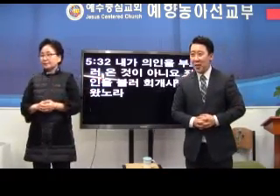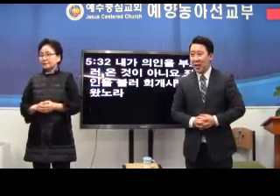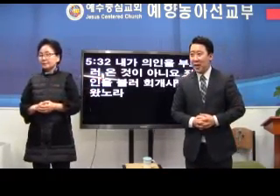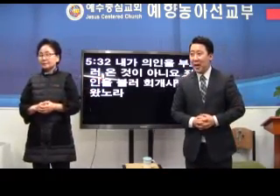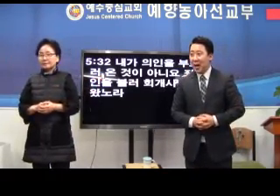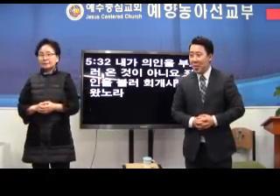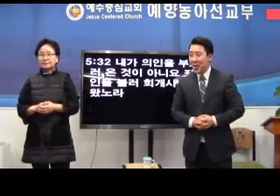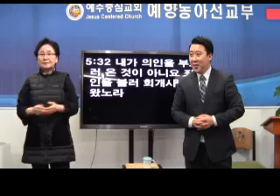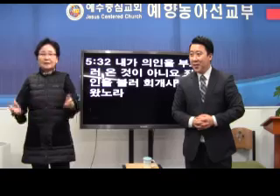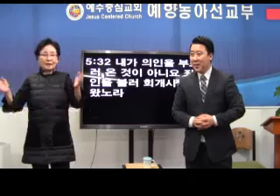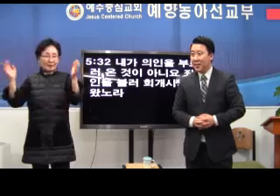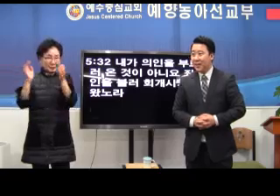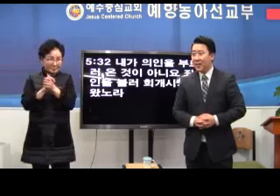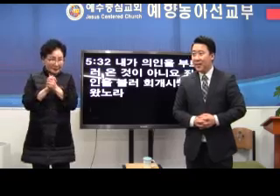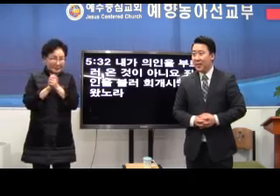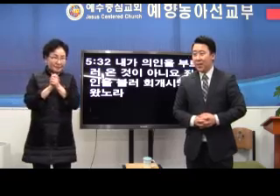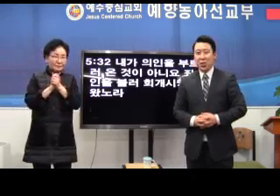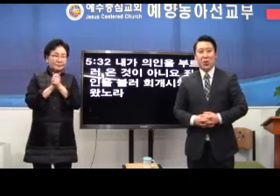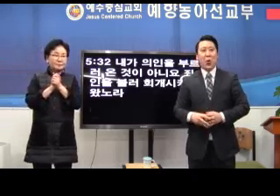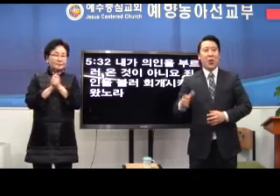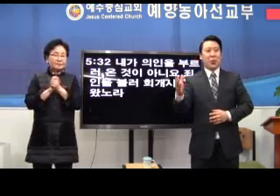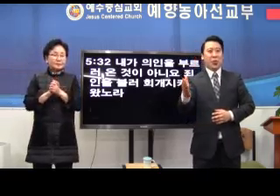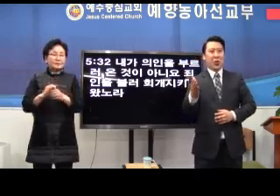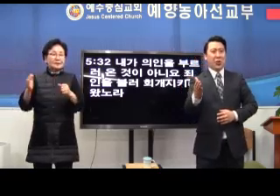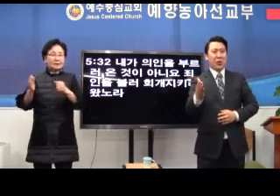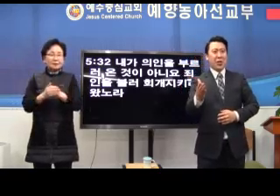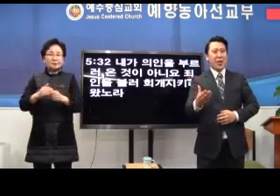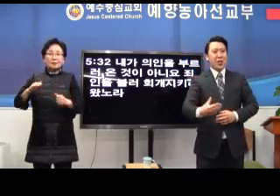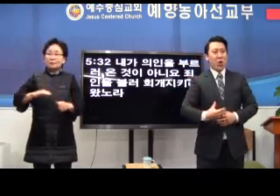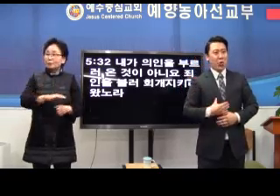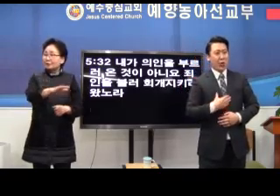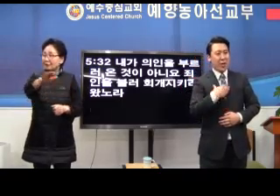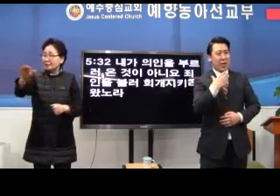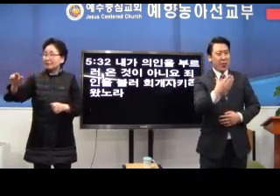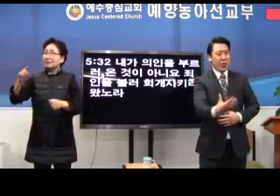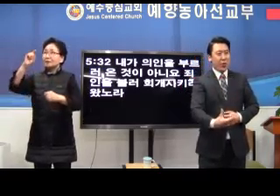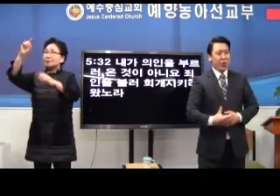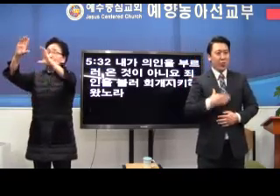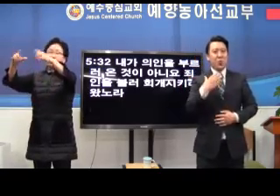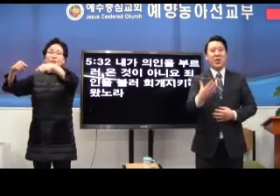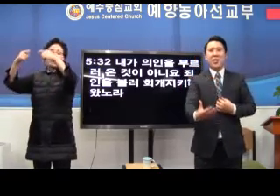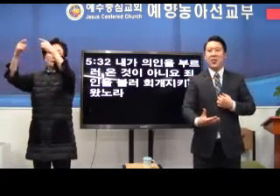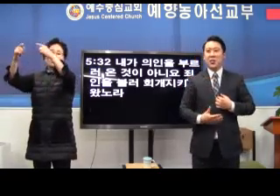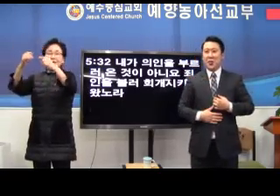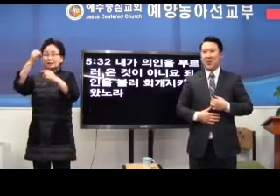축복합니다. 아멘. 그래서 저와 여러분들은 천국 갈 예복을 준비하는 자들이 돼요.